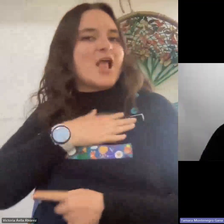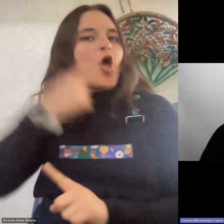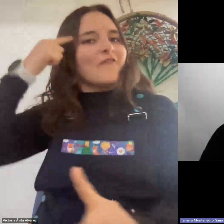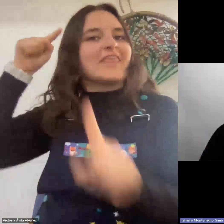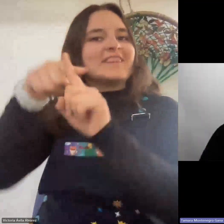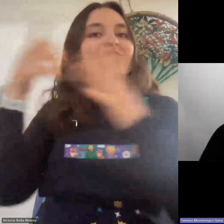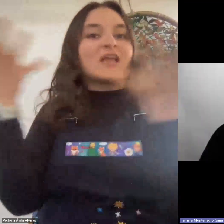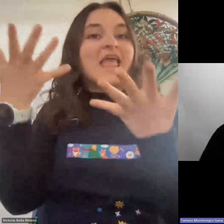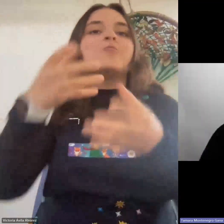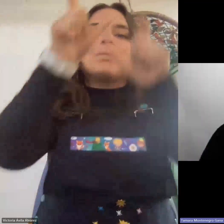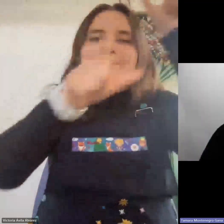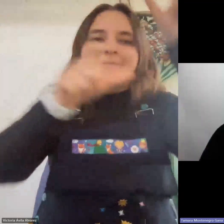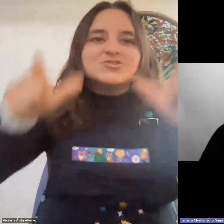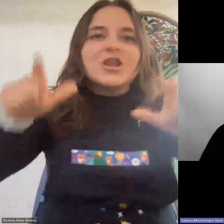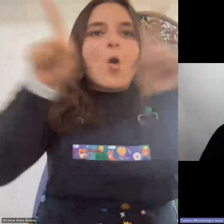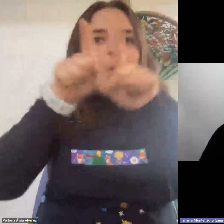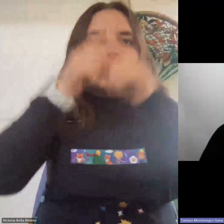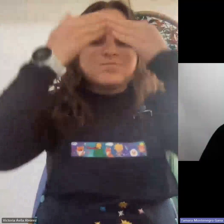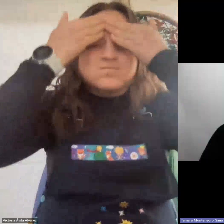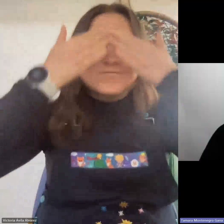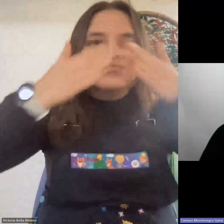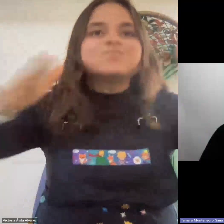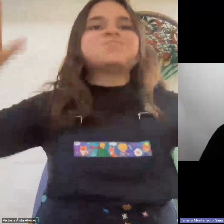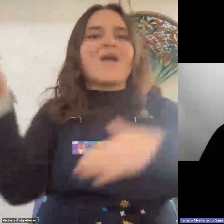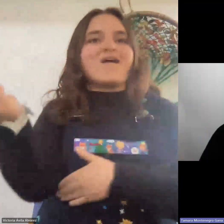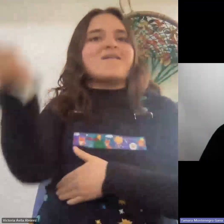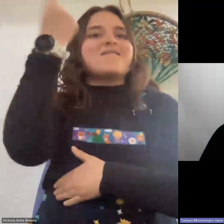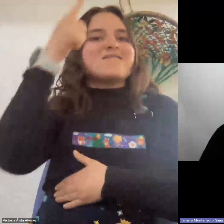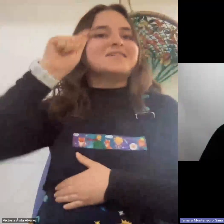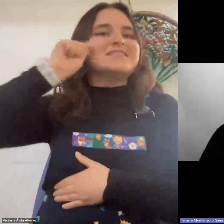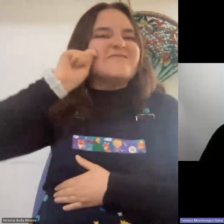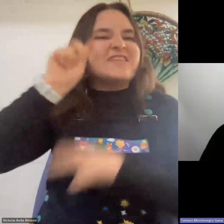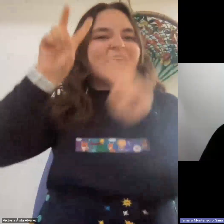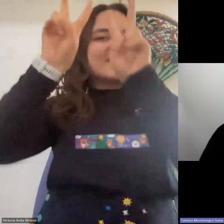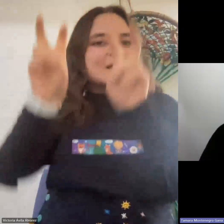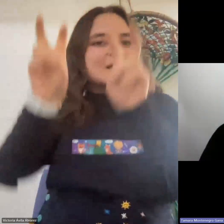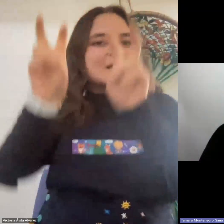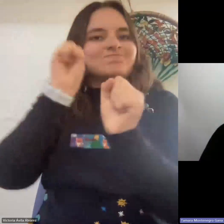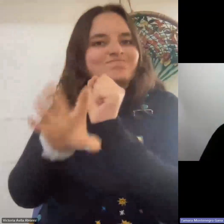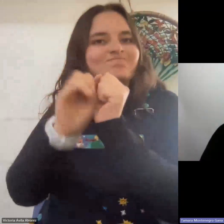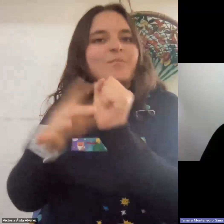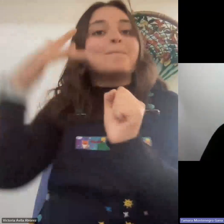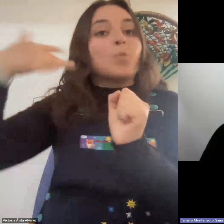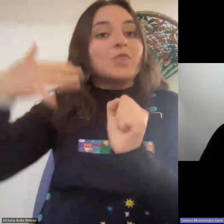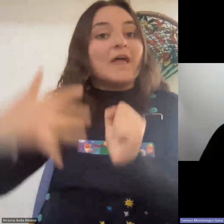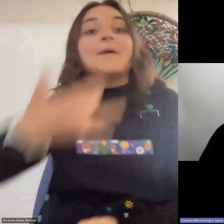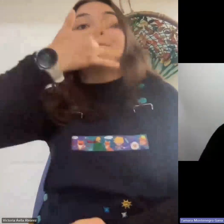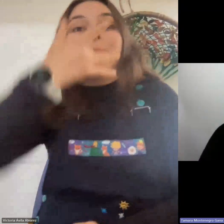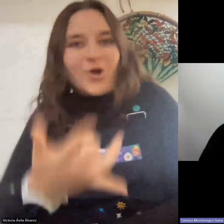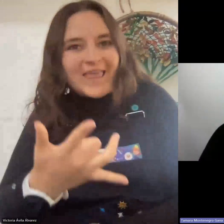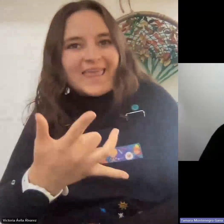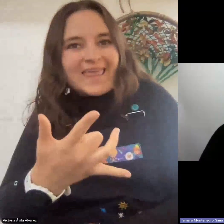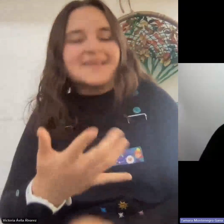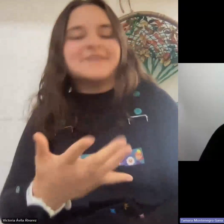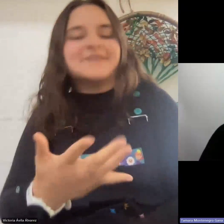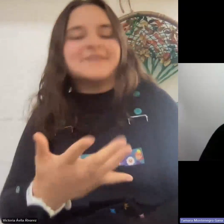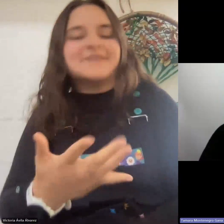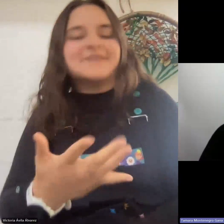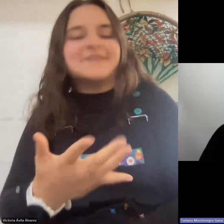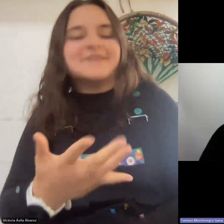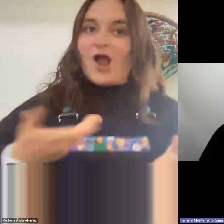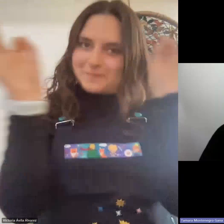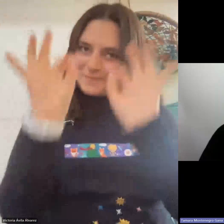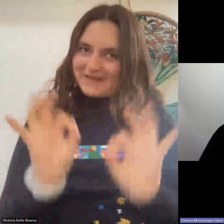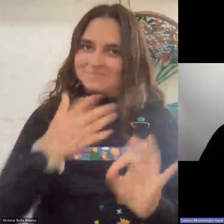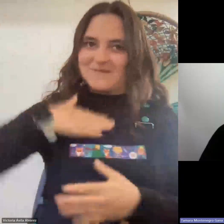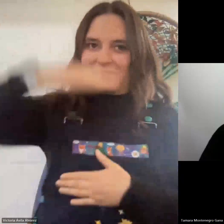lo que yo quiero aquí en esta charla como objetivo es mostrar que igual todos puedan como entender lo que significa ser